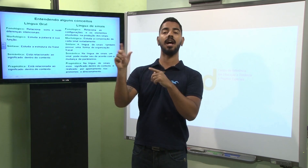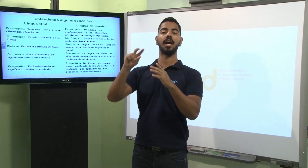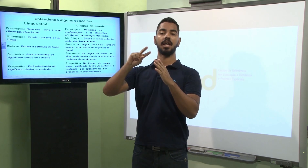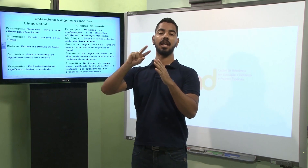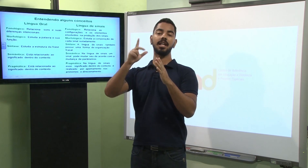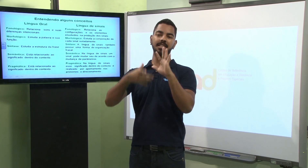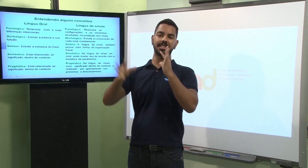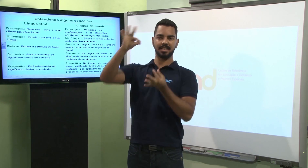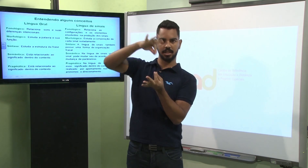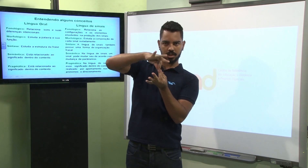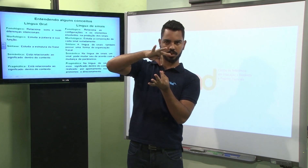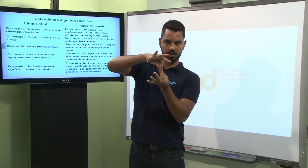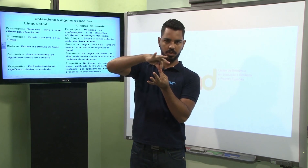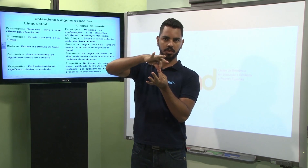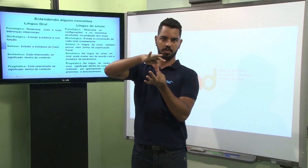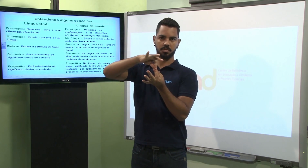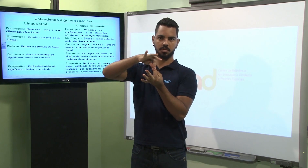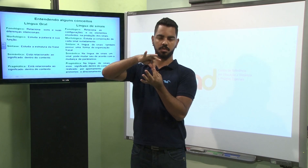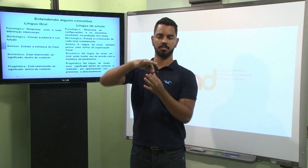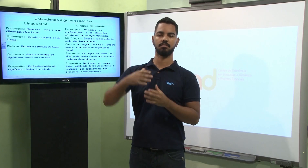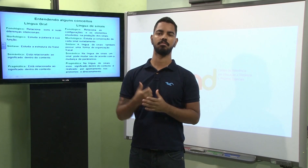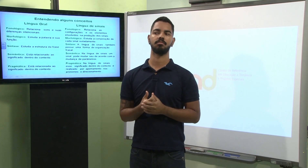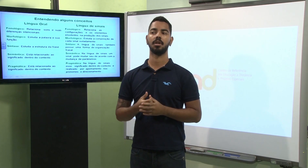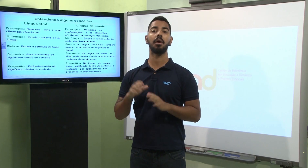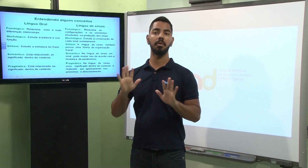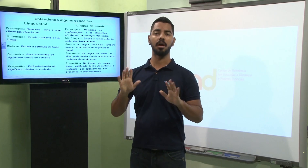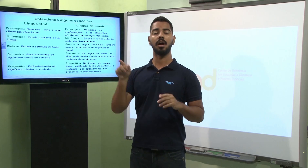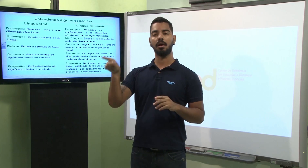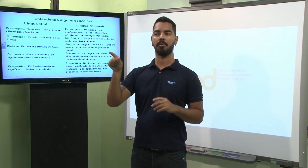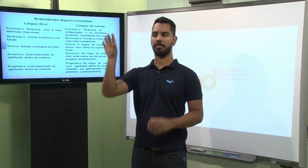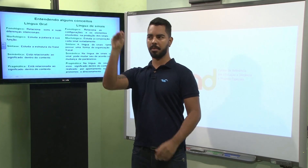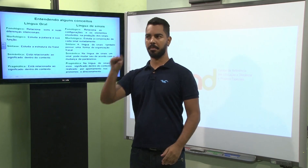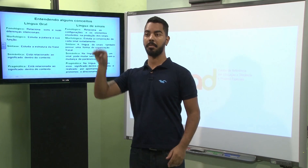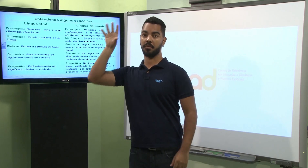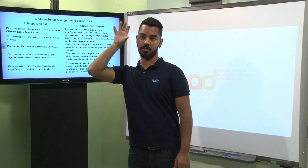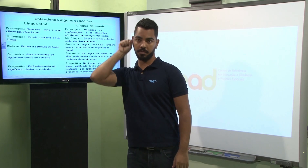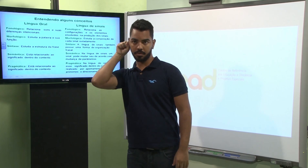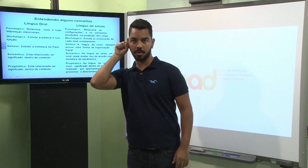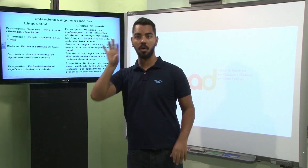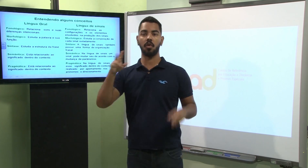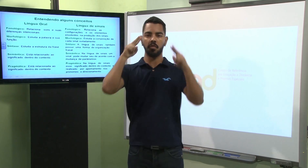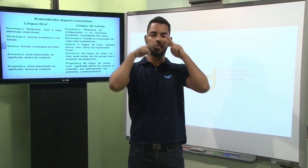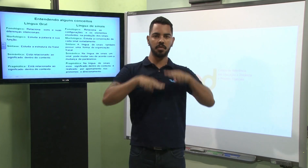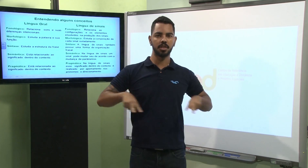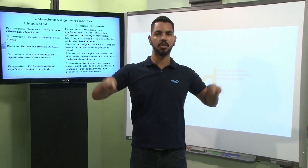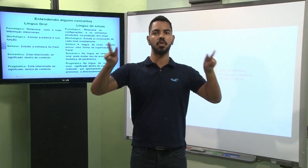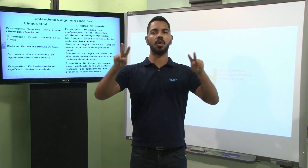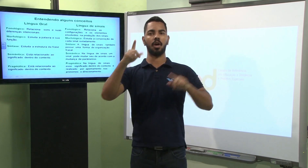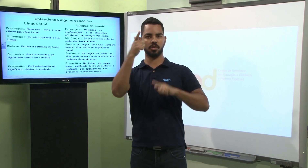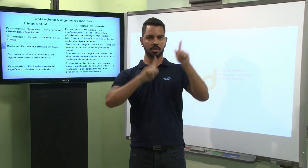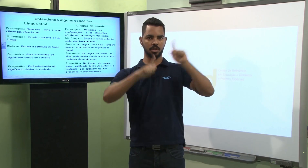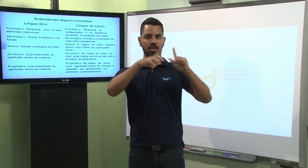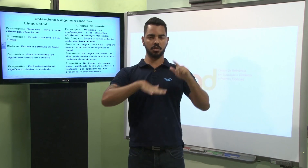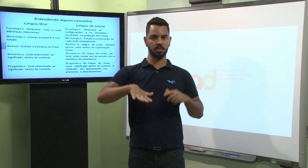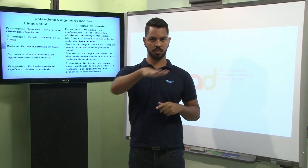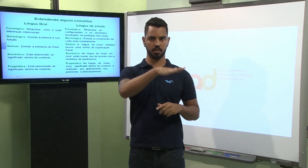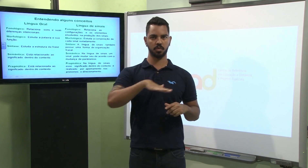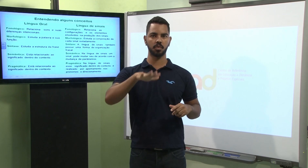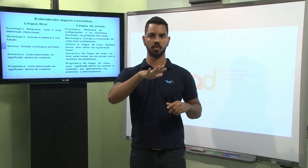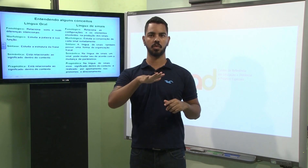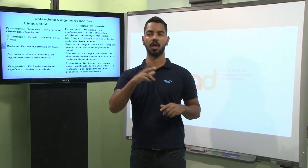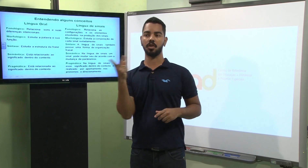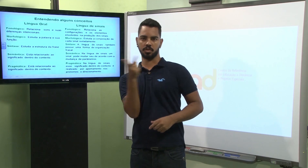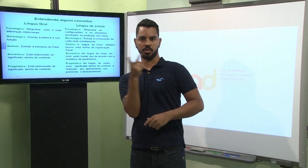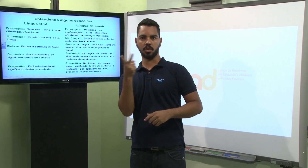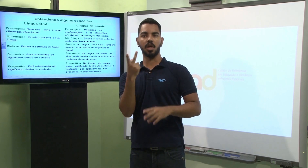signo representado na modalidade da língua oral auditiva ou na modalidade gestual visual. Estes signos linguísticos são formados